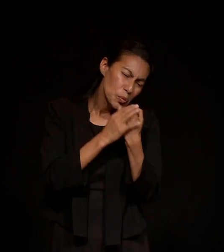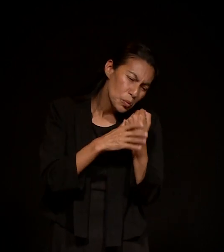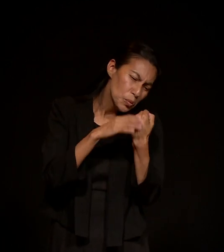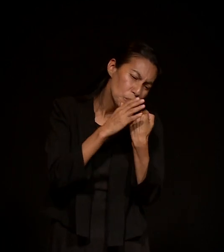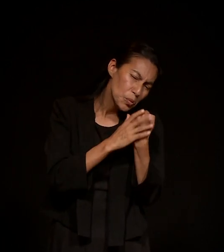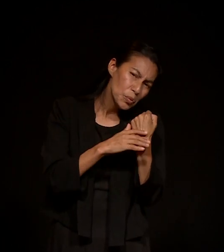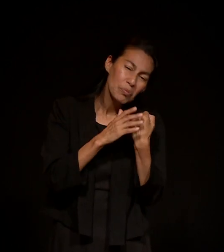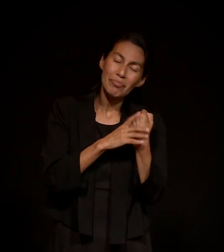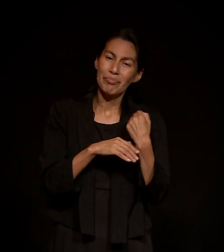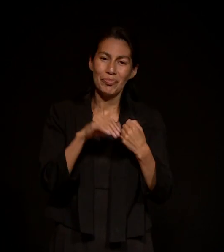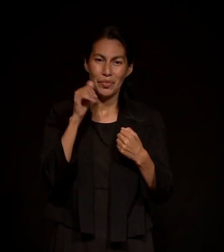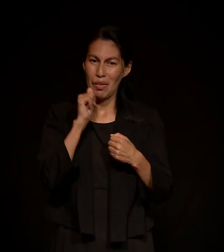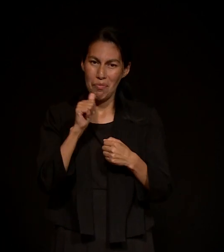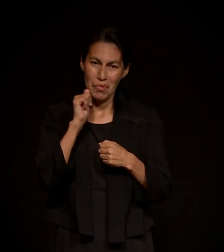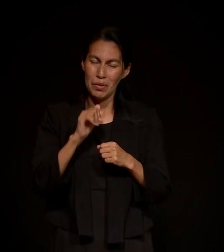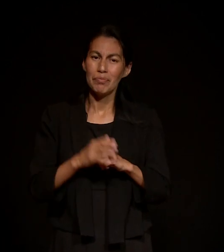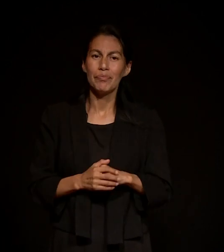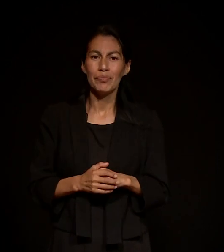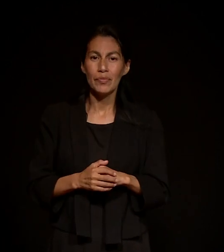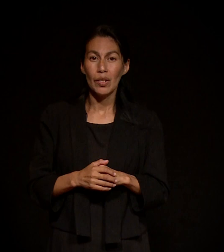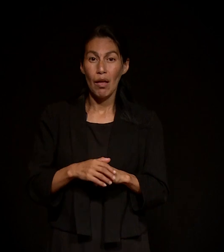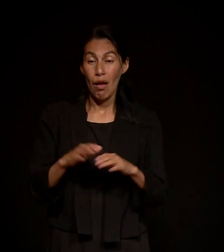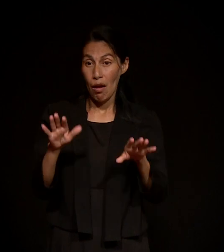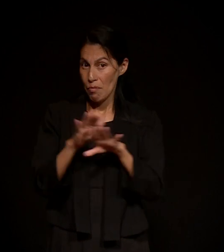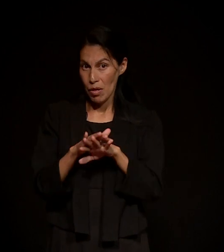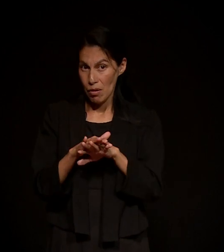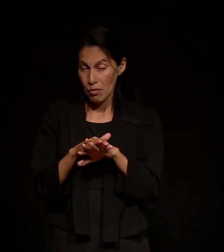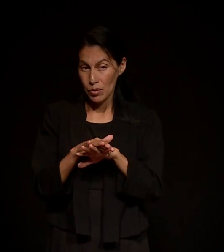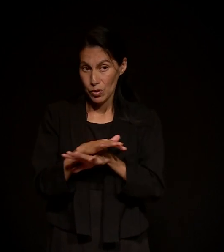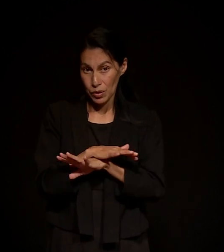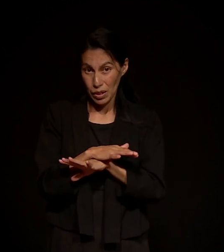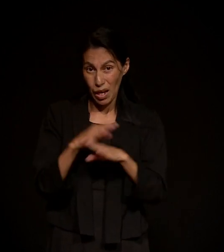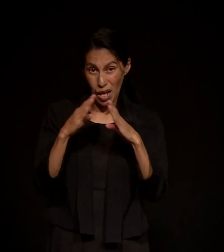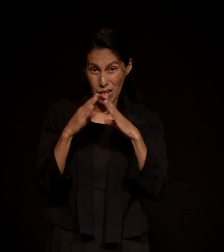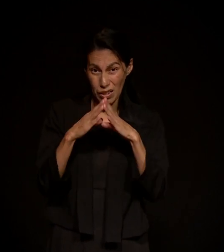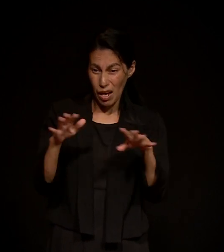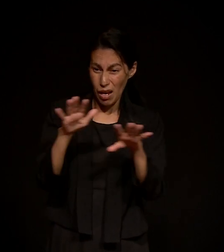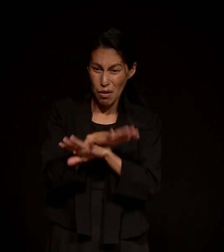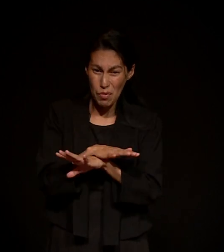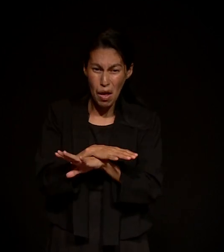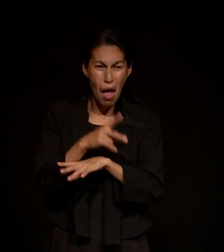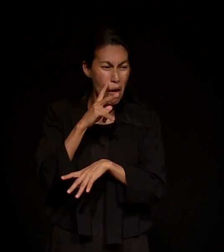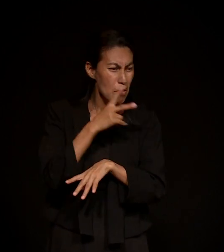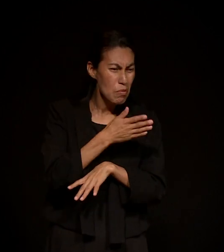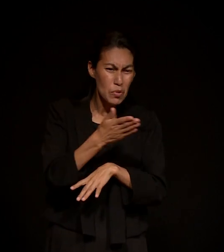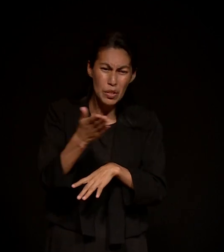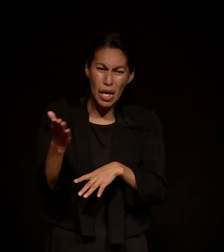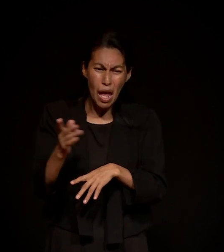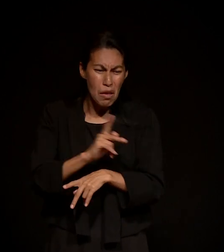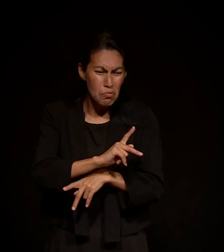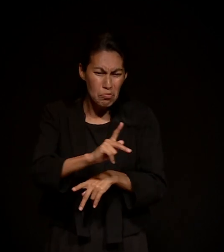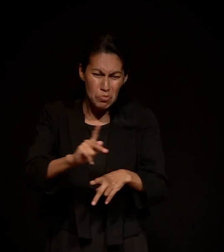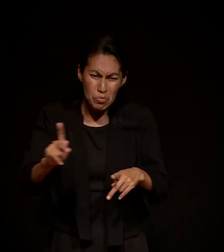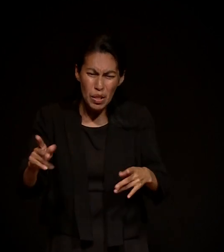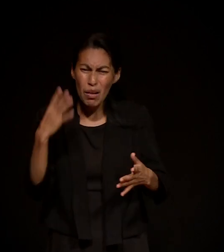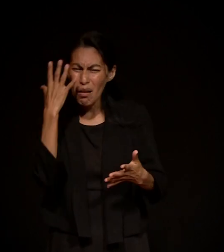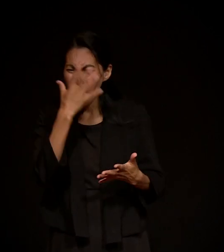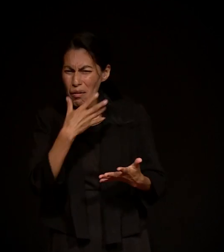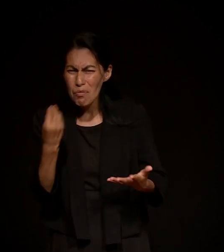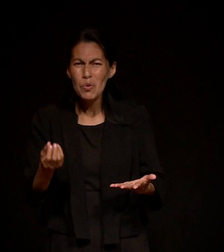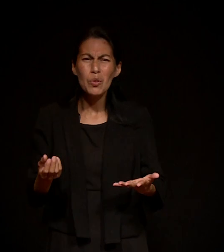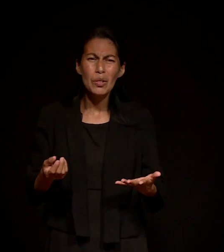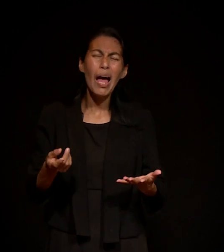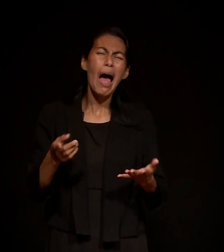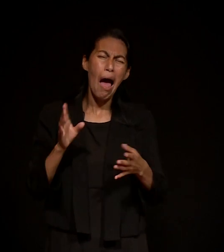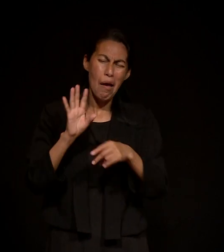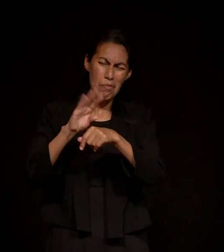y bueno, no salía de la casa. Pero cuando nos mudamos a otra casa, como vimos que había ahí mucho pasto, cosas